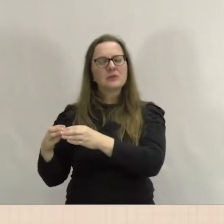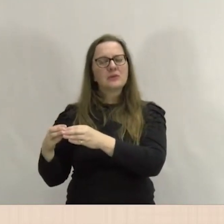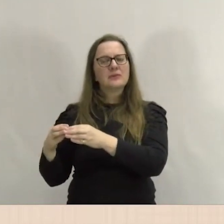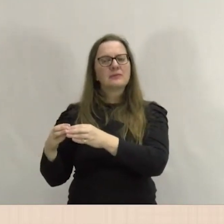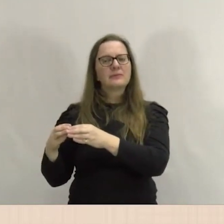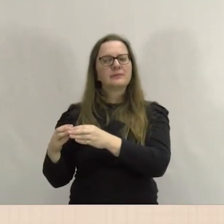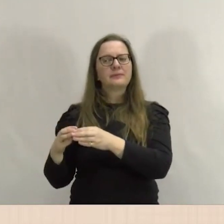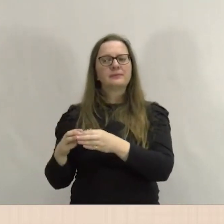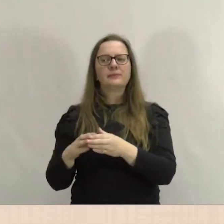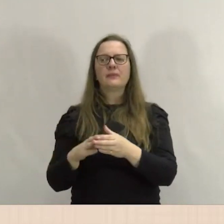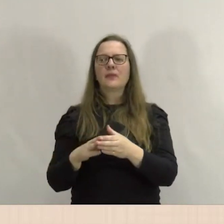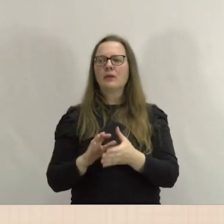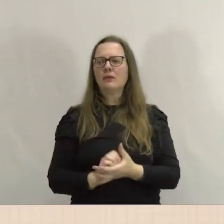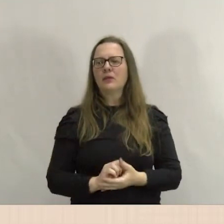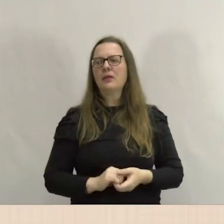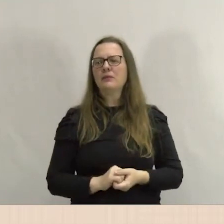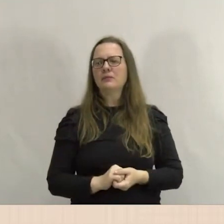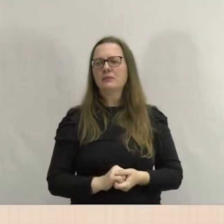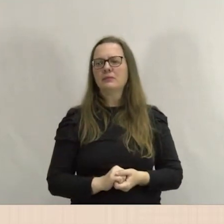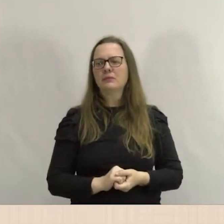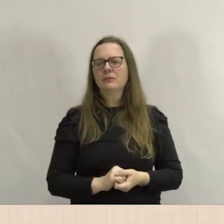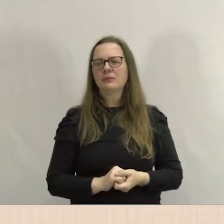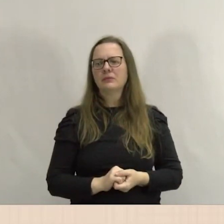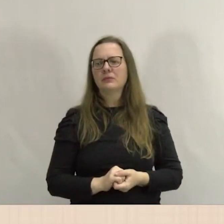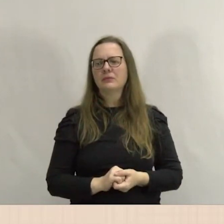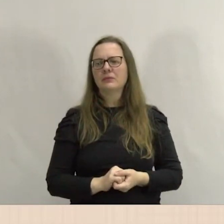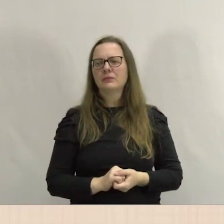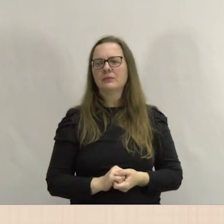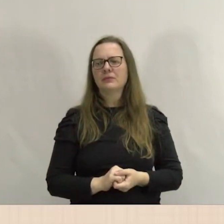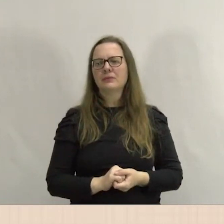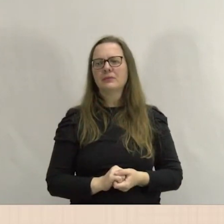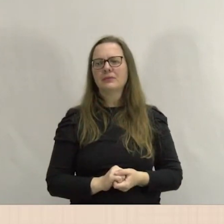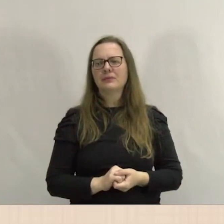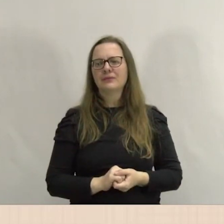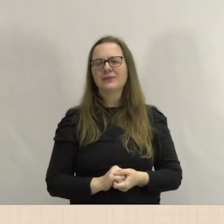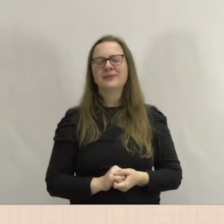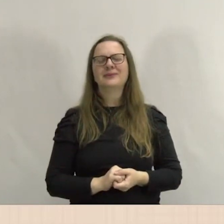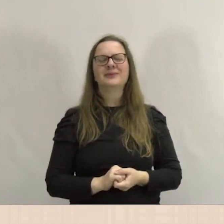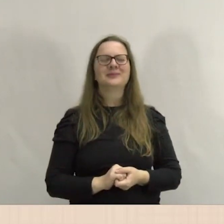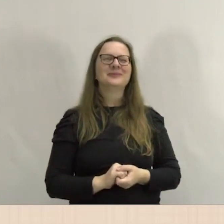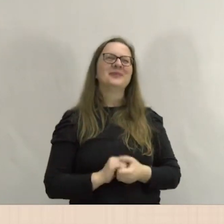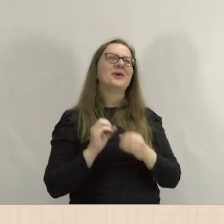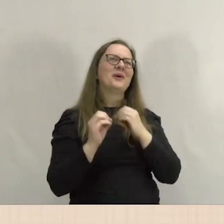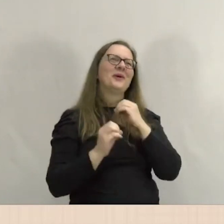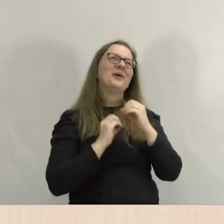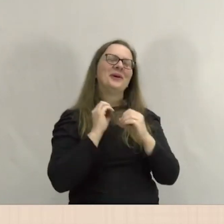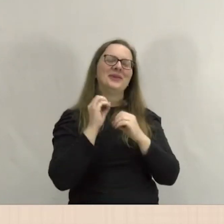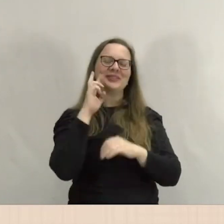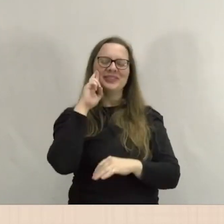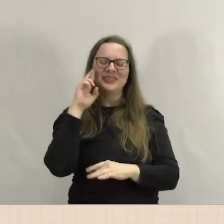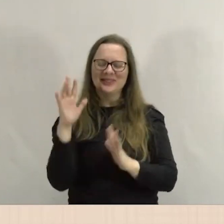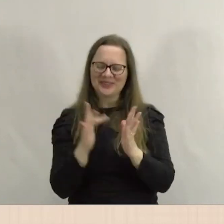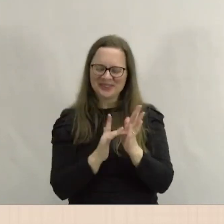Ó Senhor Jesus. De novo estou ultrapassando o tempo. Ó Senhor Jesus.